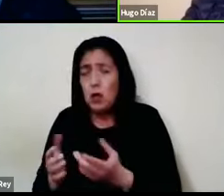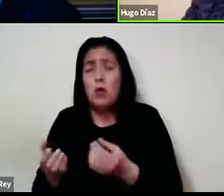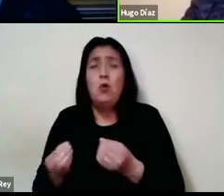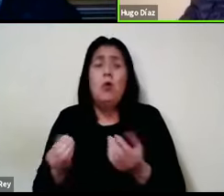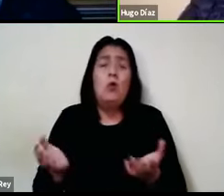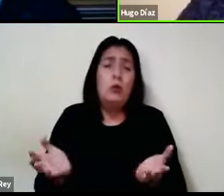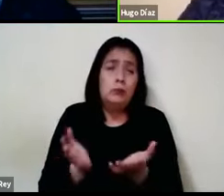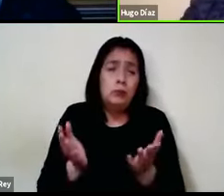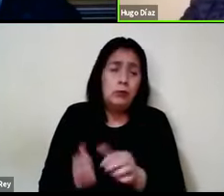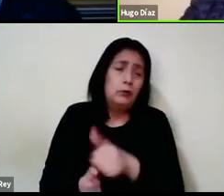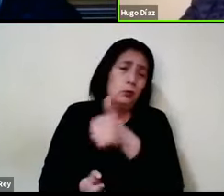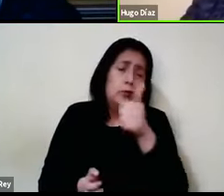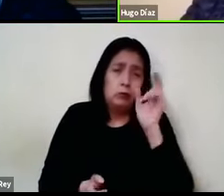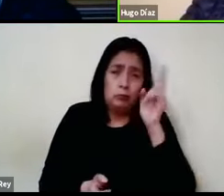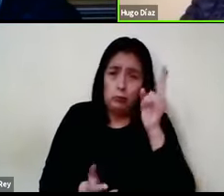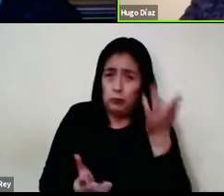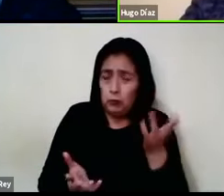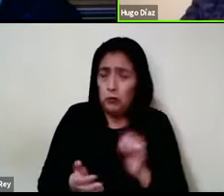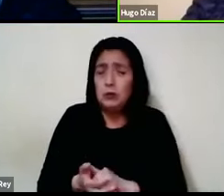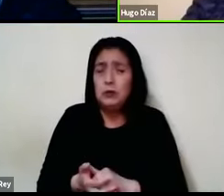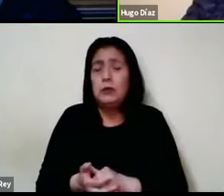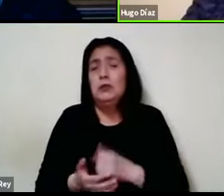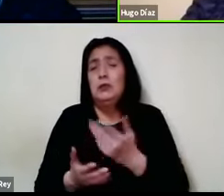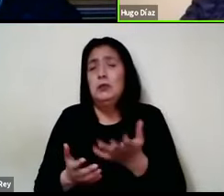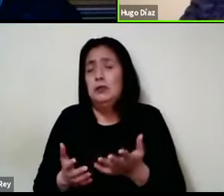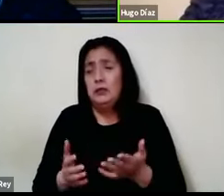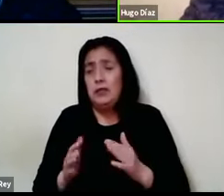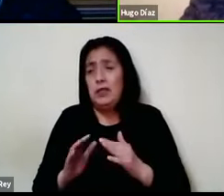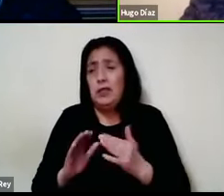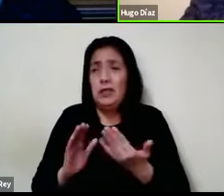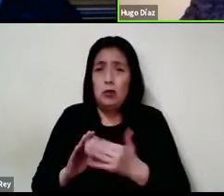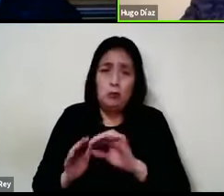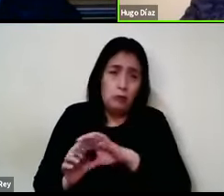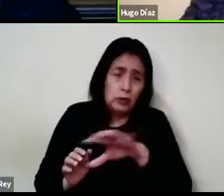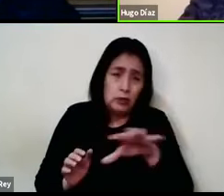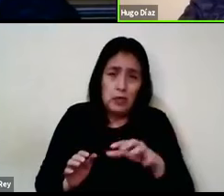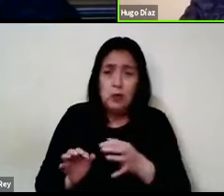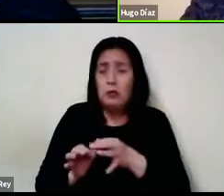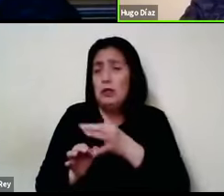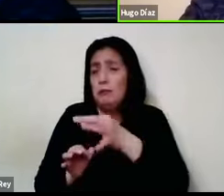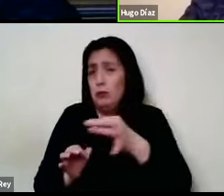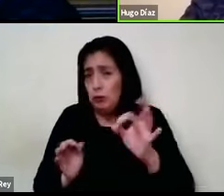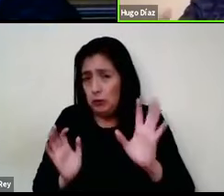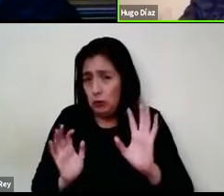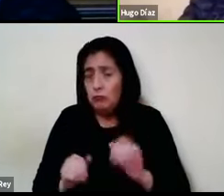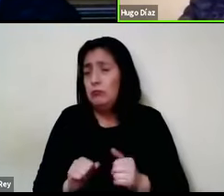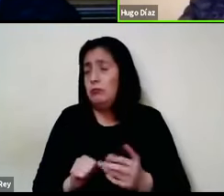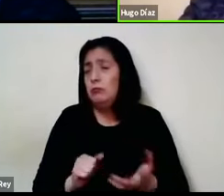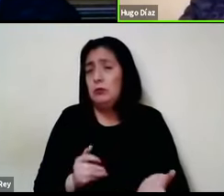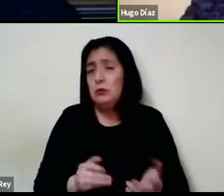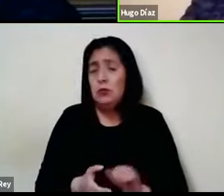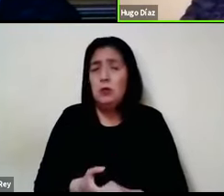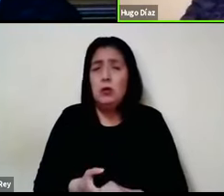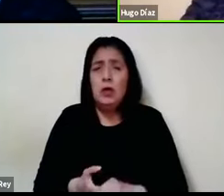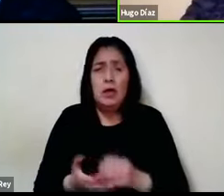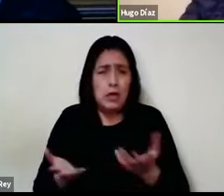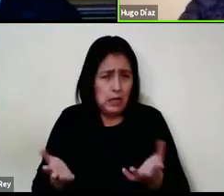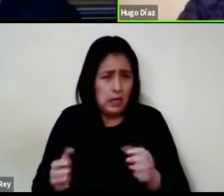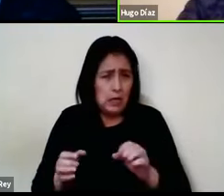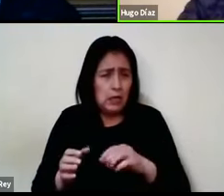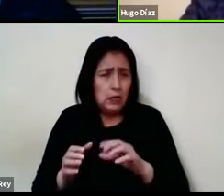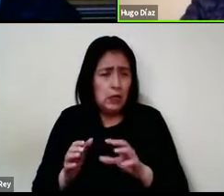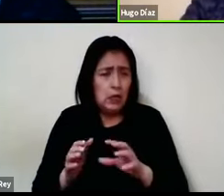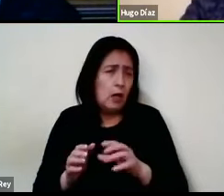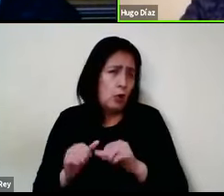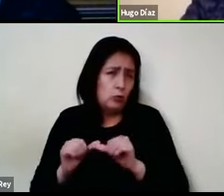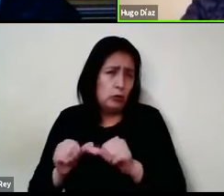impulsando a otros profesores de la localidad o de la provincia, del departamento, a seguir